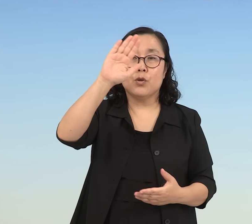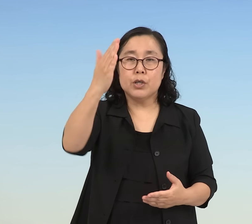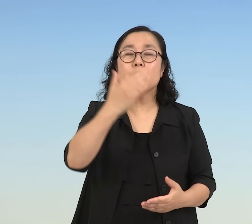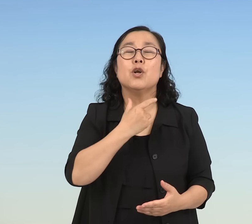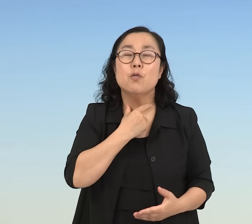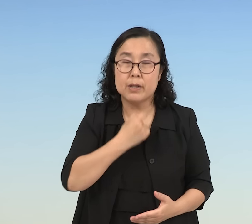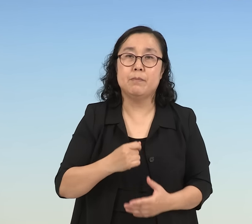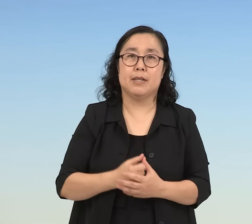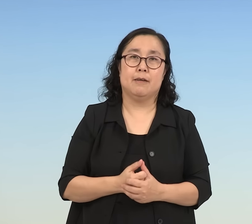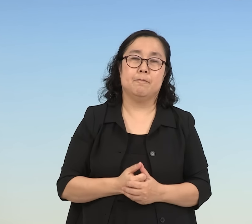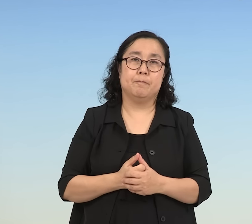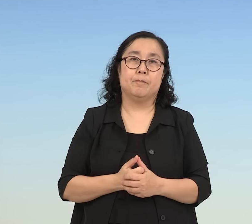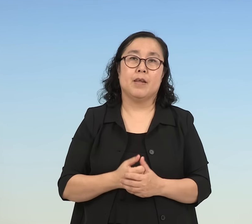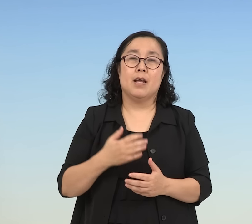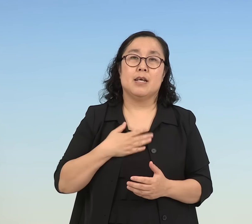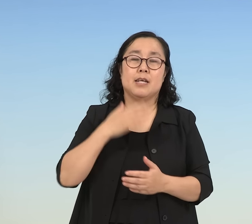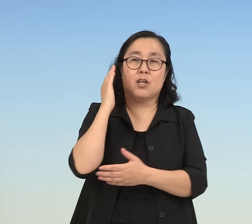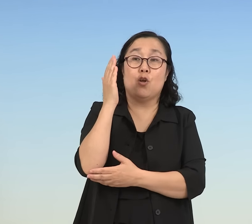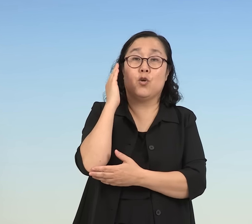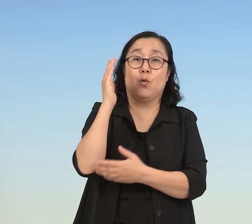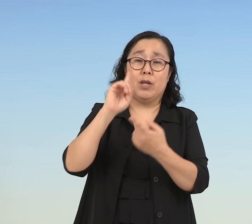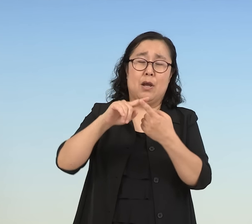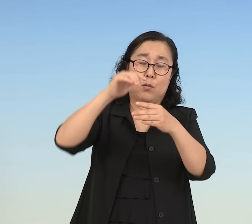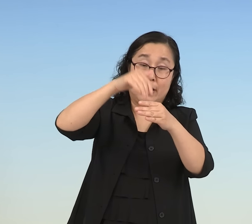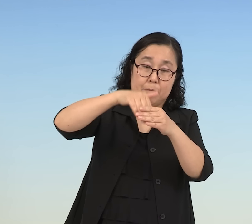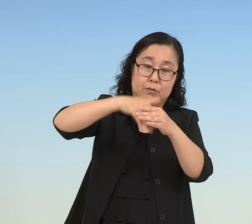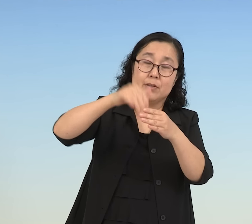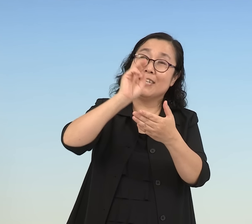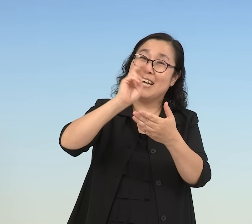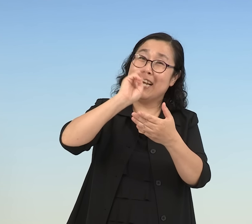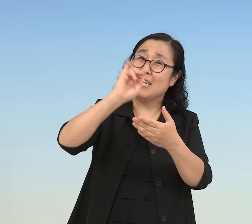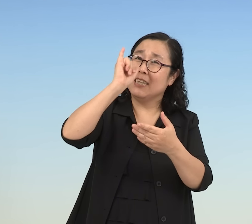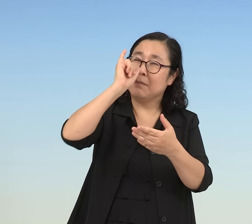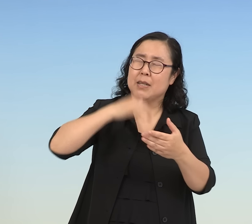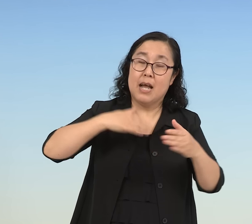오늘 이 설교를 녹여놓은 찬양이 하나 있는데요. 저는 가을이